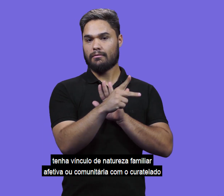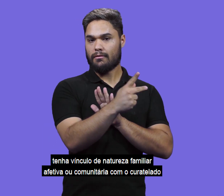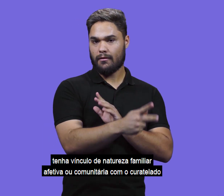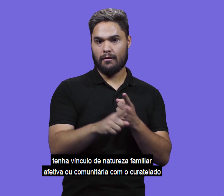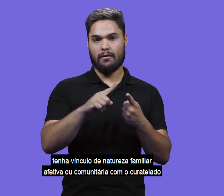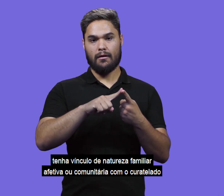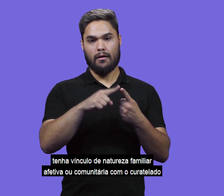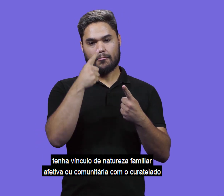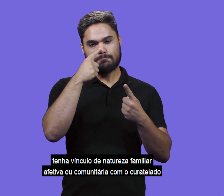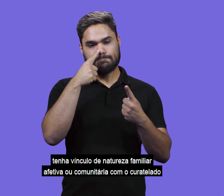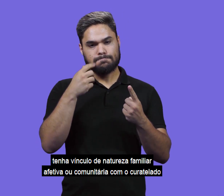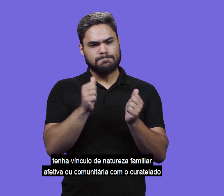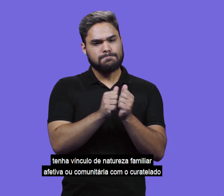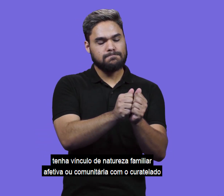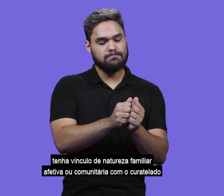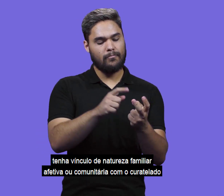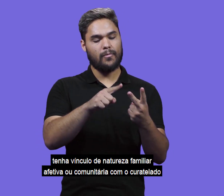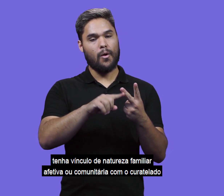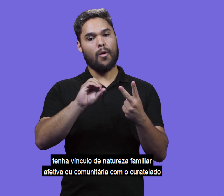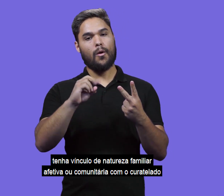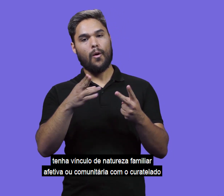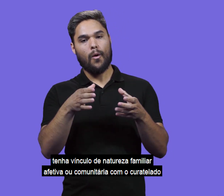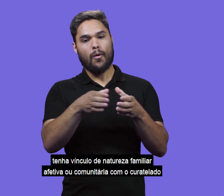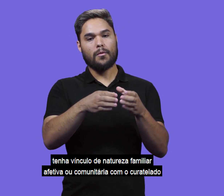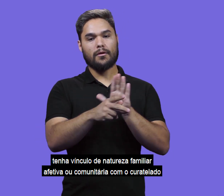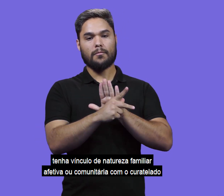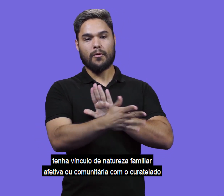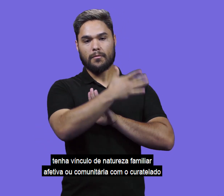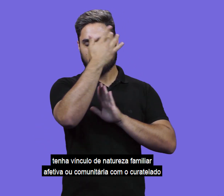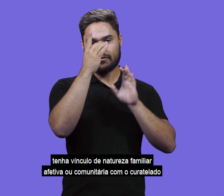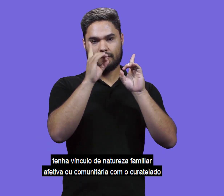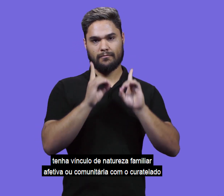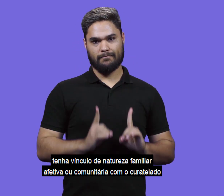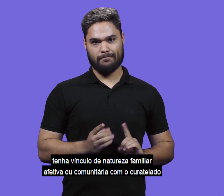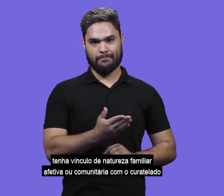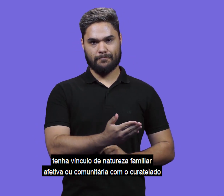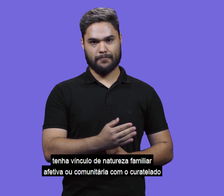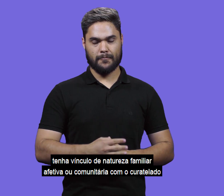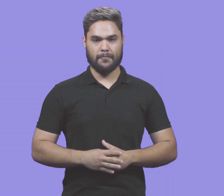familiar, afetiva ou comunitária com o curatelado.